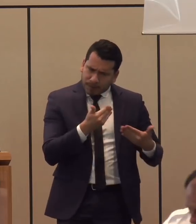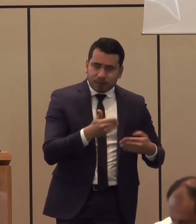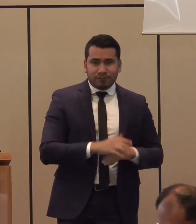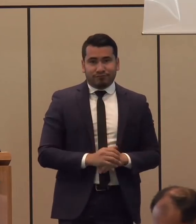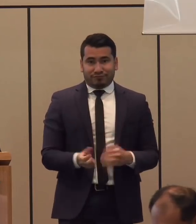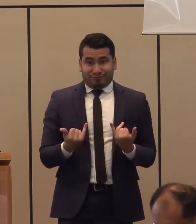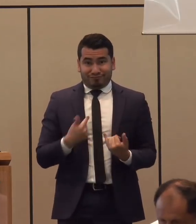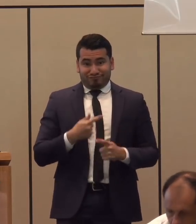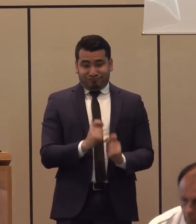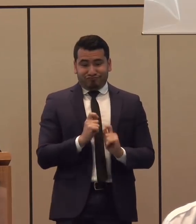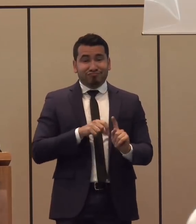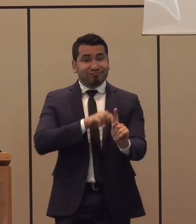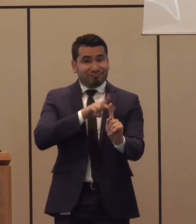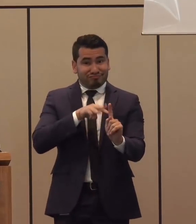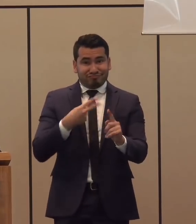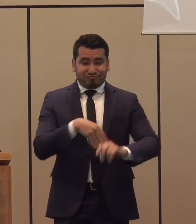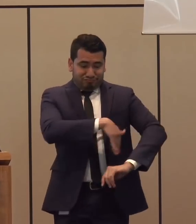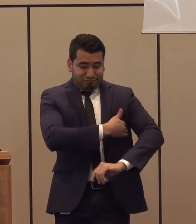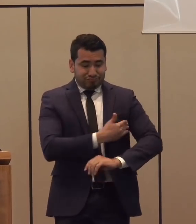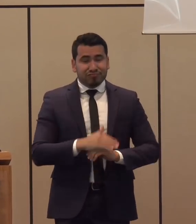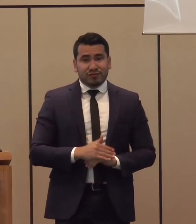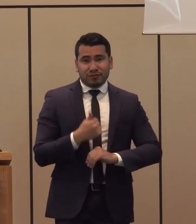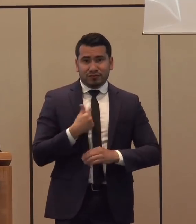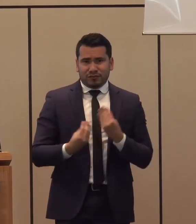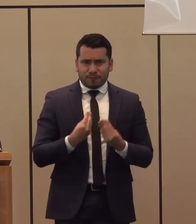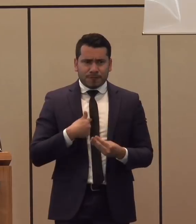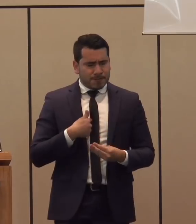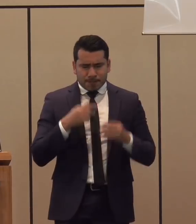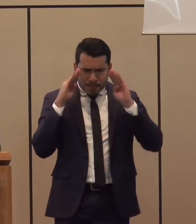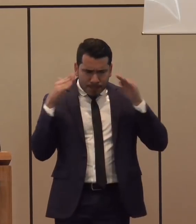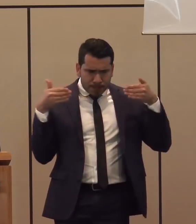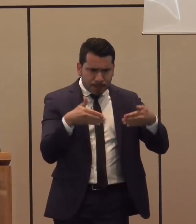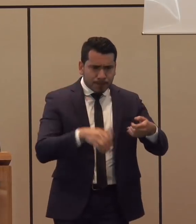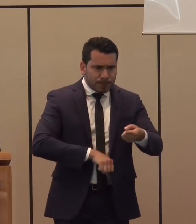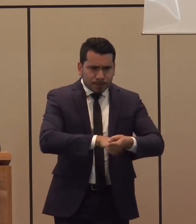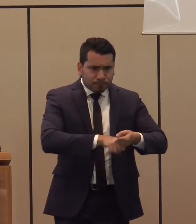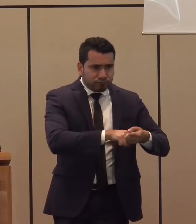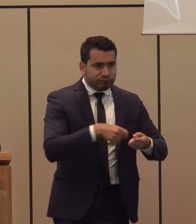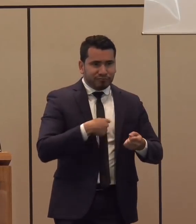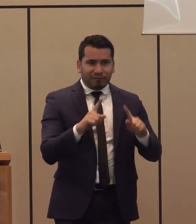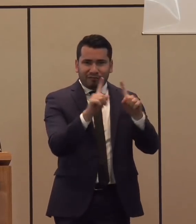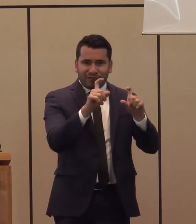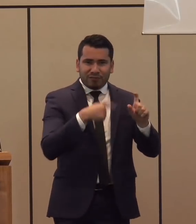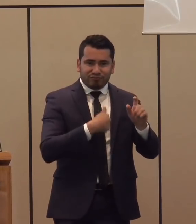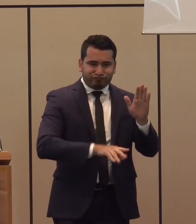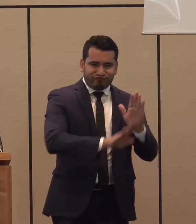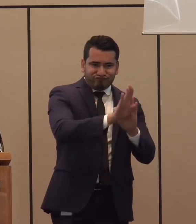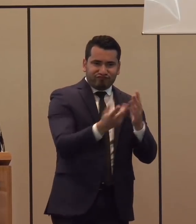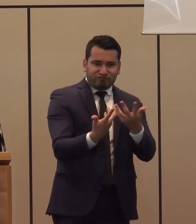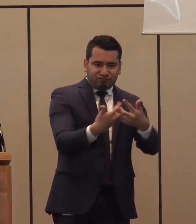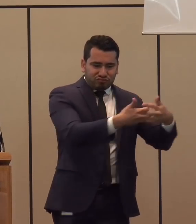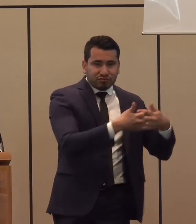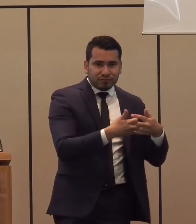estaba como ministra me he concentrado en seguir apoyando los temas de desarrollo empresarial el tema de turismo